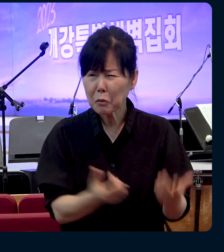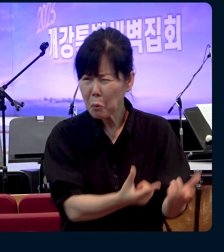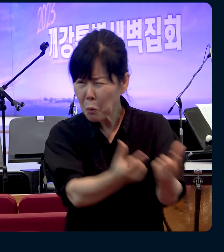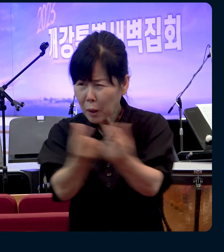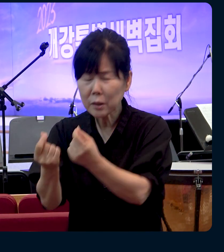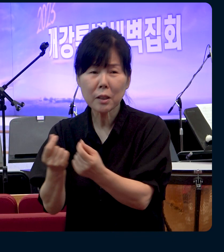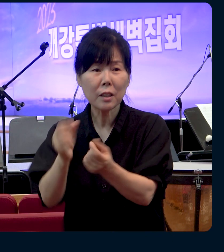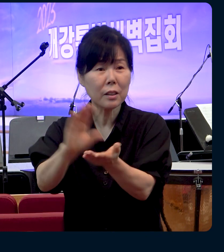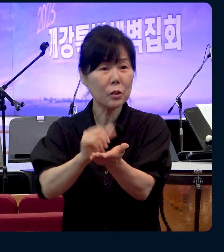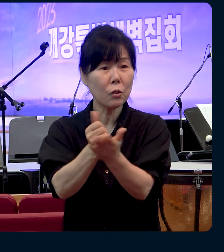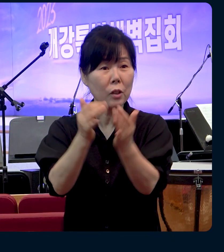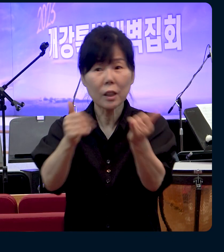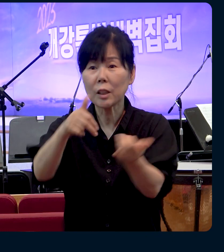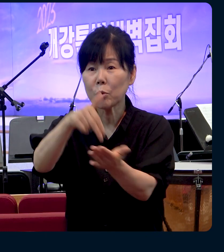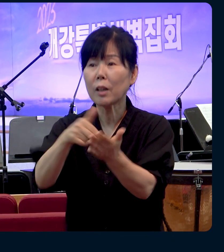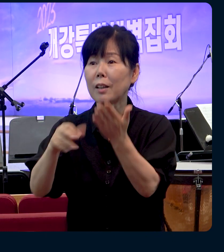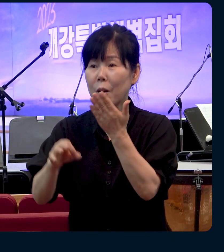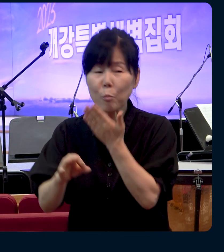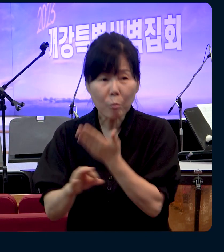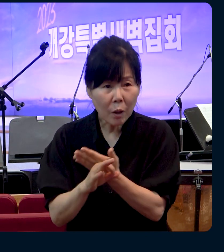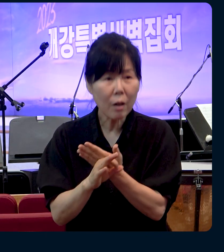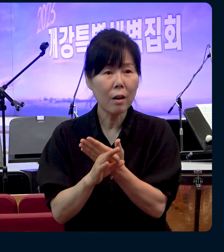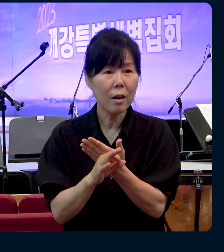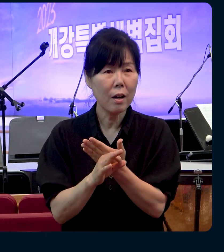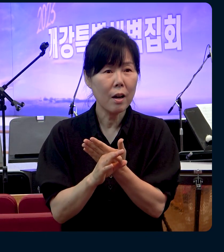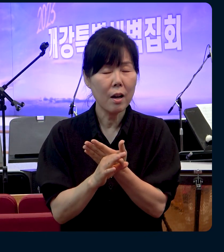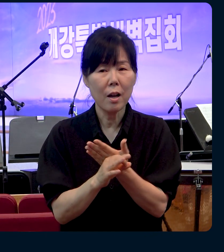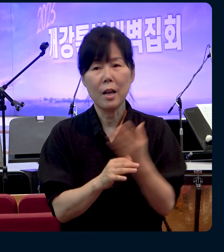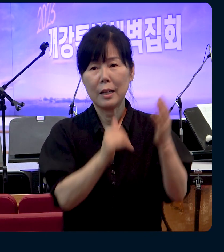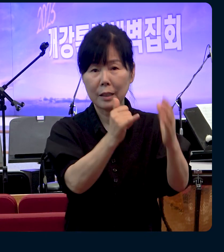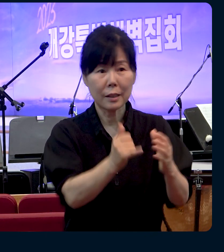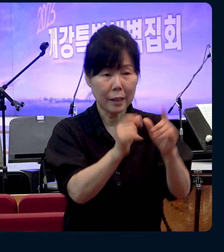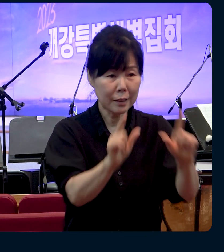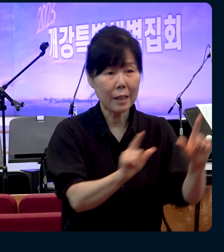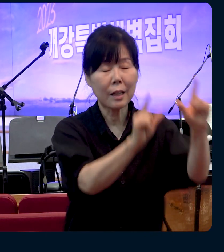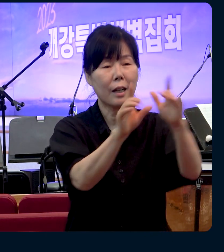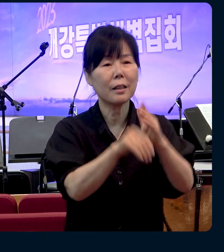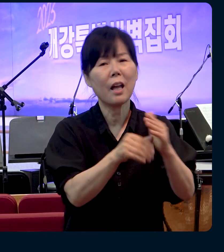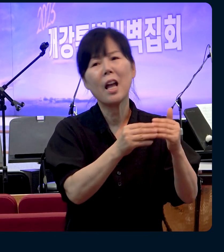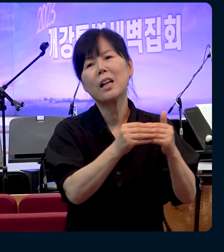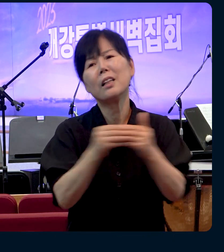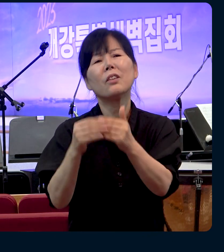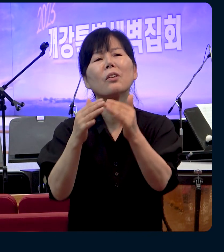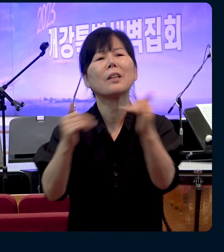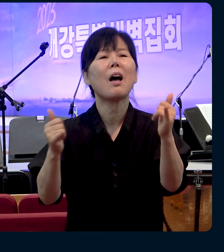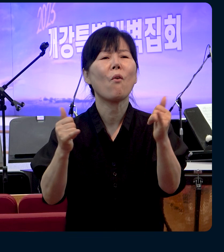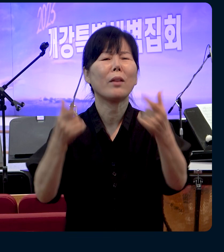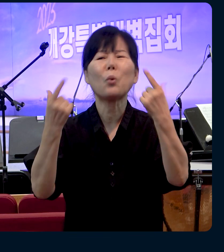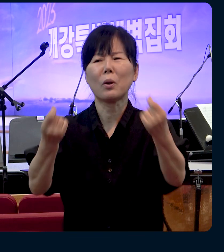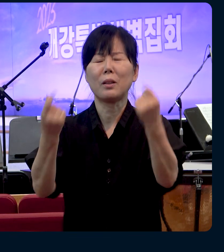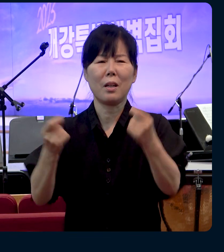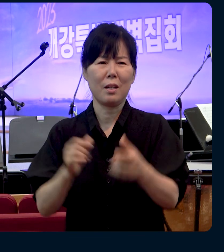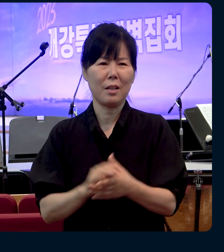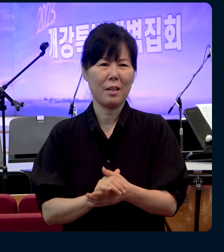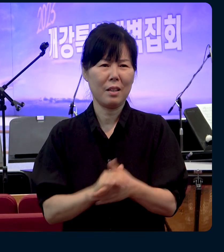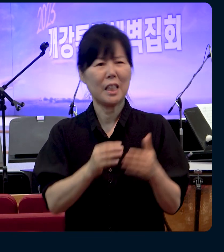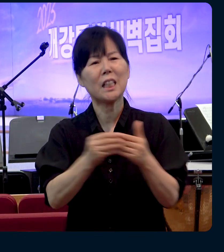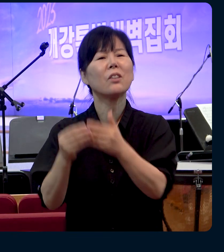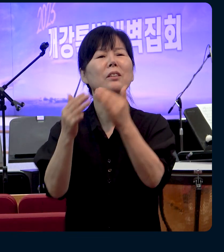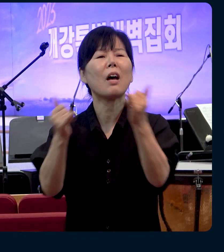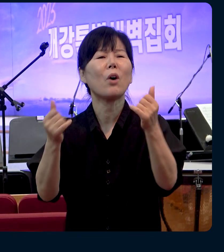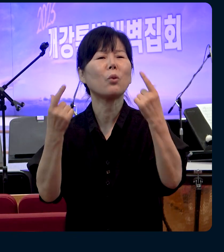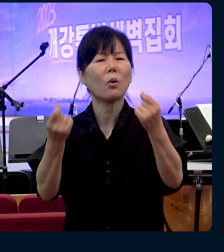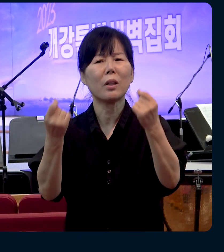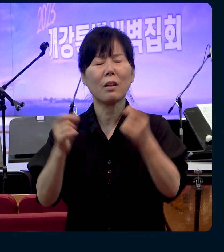모든 그리스도인은 사실은 우리가 살고 있는 이 세상 가운데서 리더십이다라고 말하고 싶어요. 예, 우리가 리더십인 거예요.